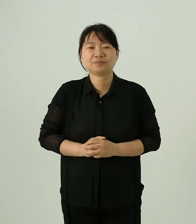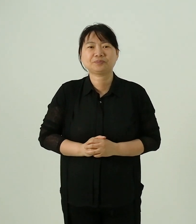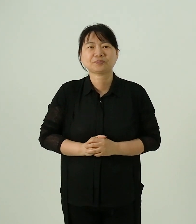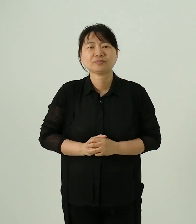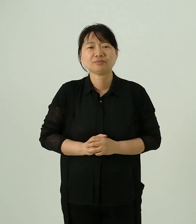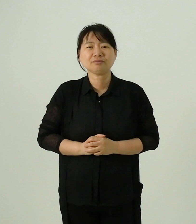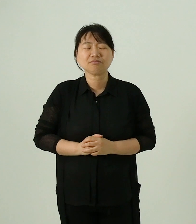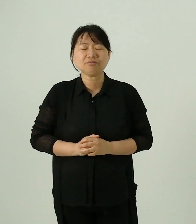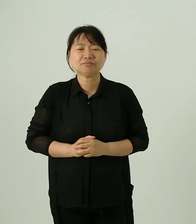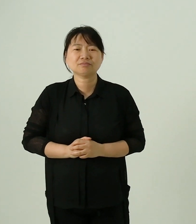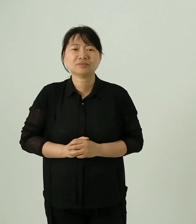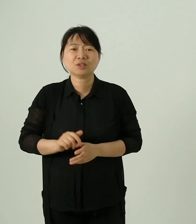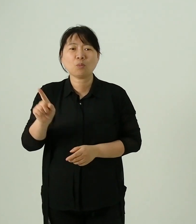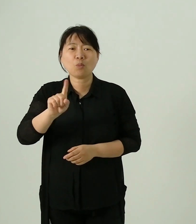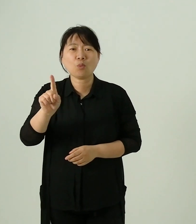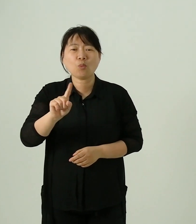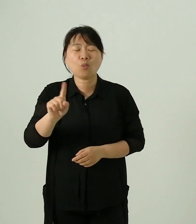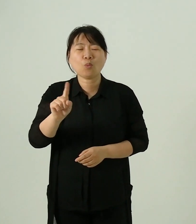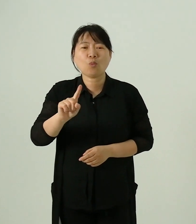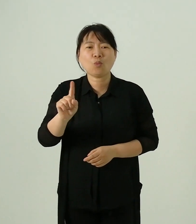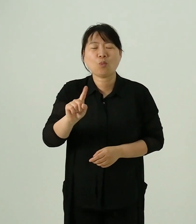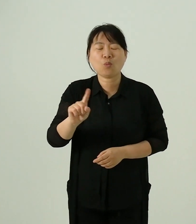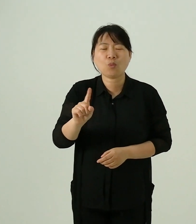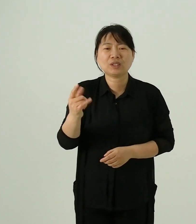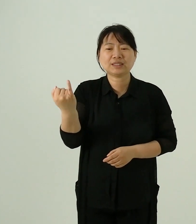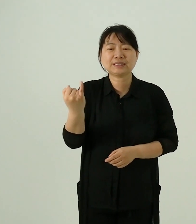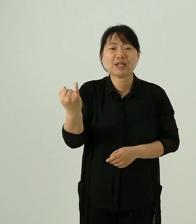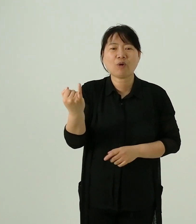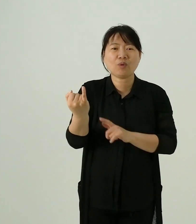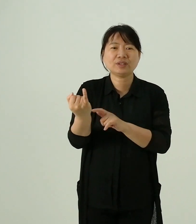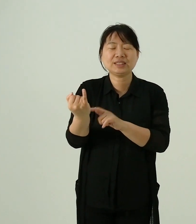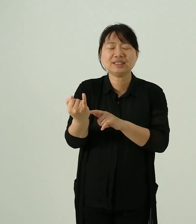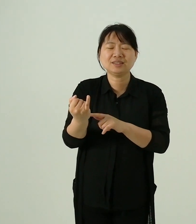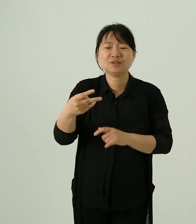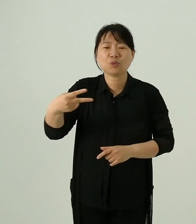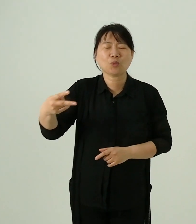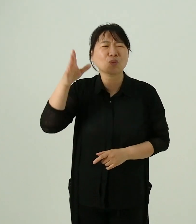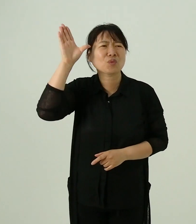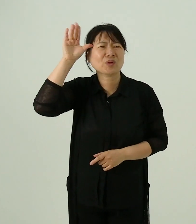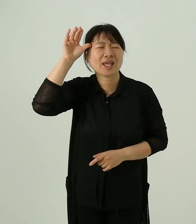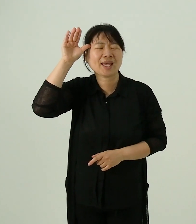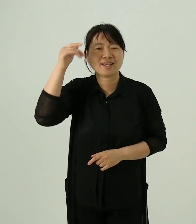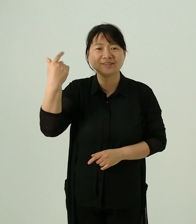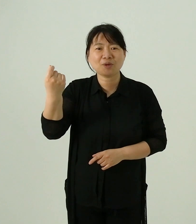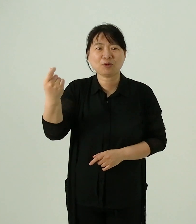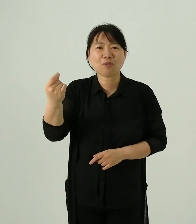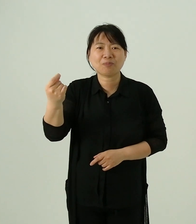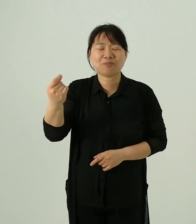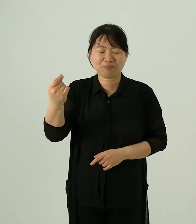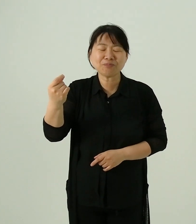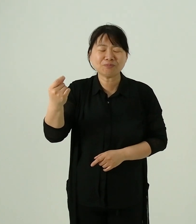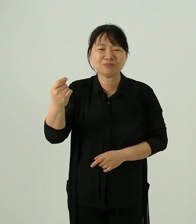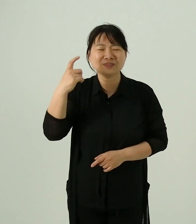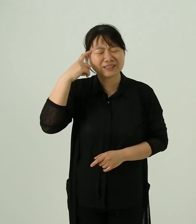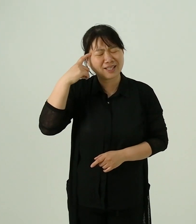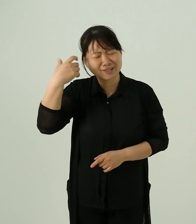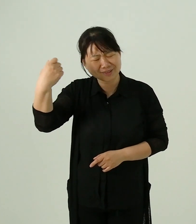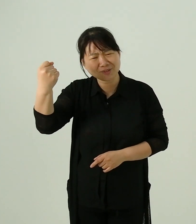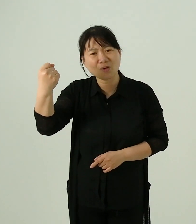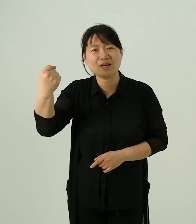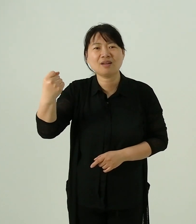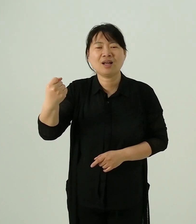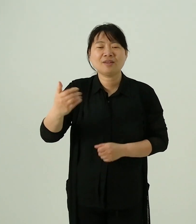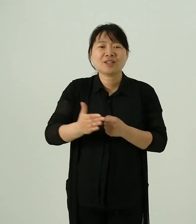뭐라고 규정되어지고 있는 거예요? 개. 이 정도 되면